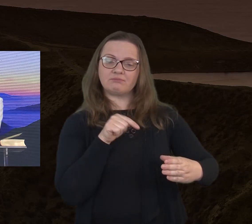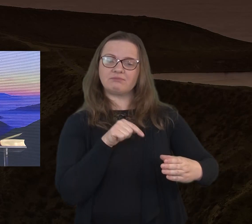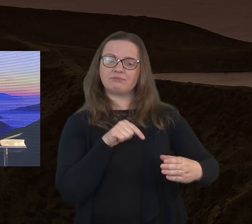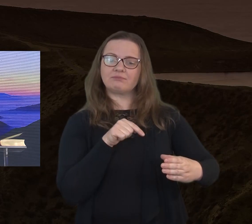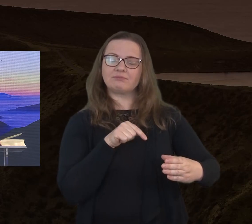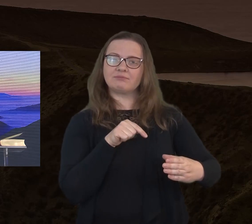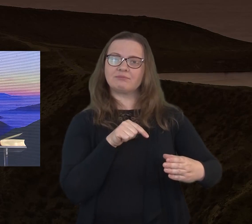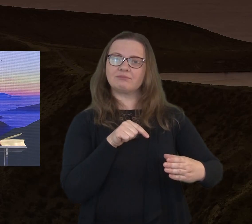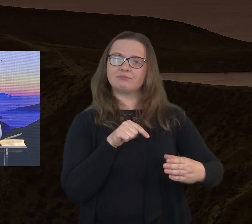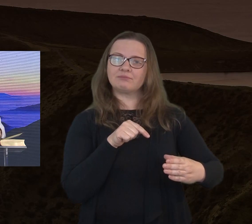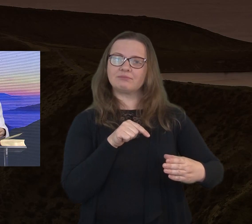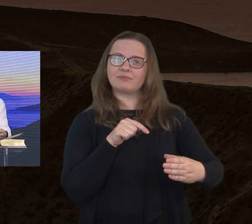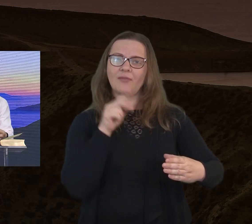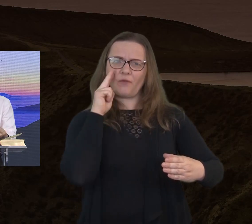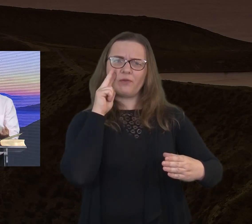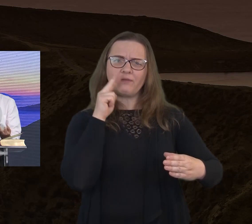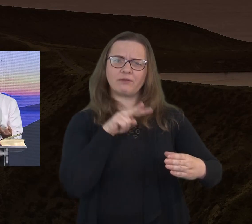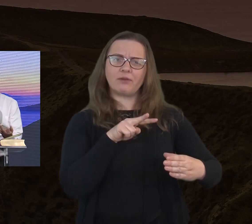estão